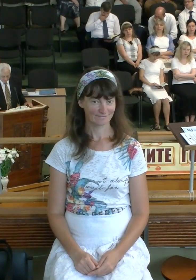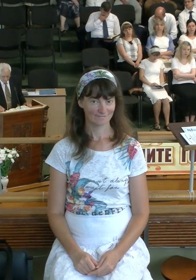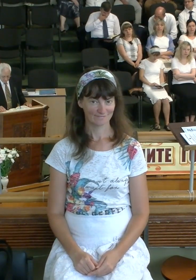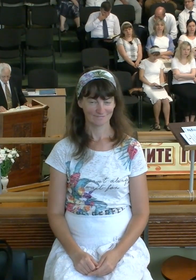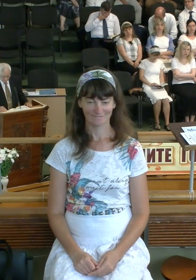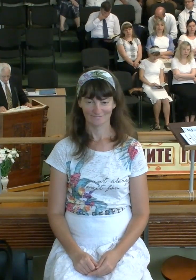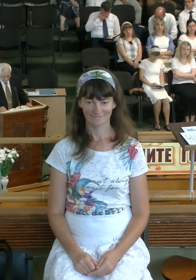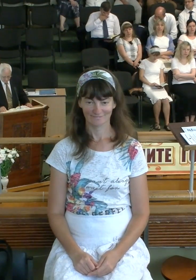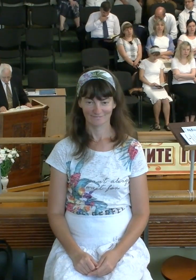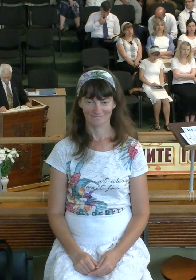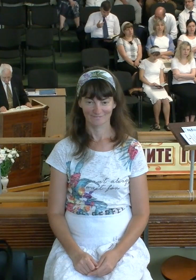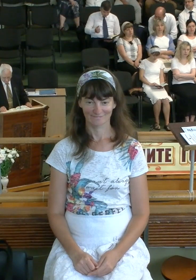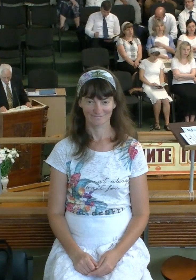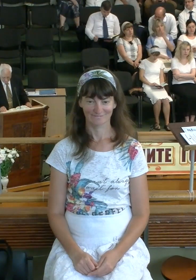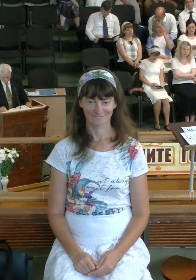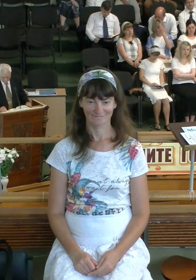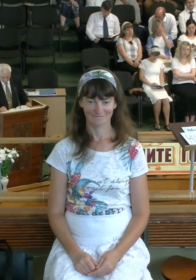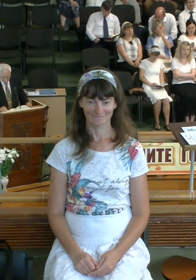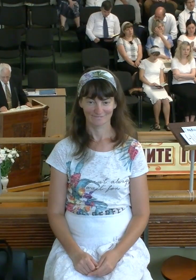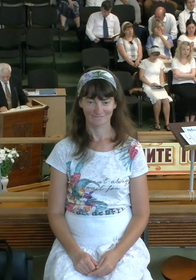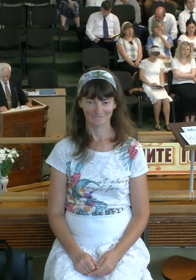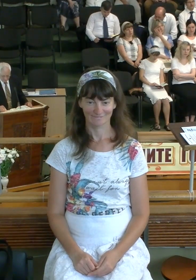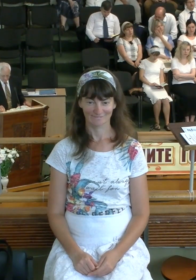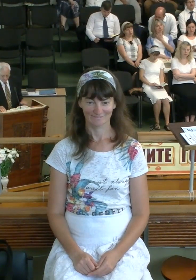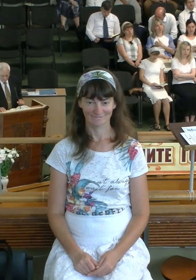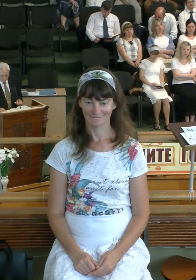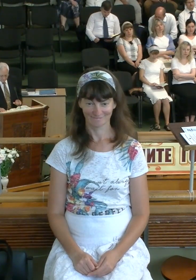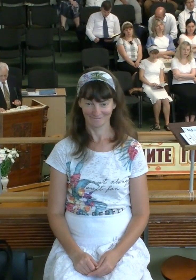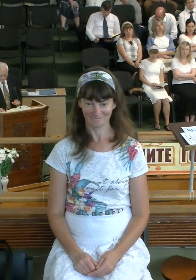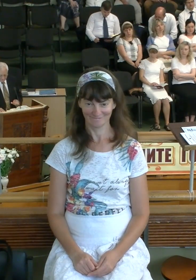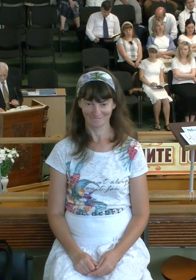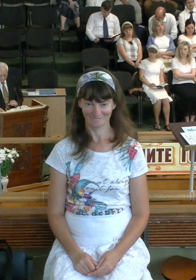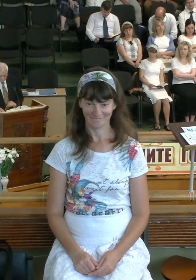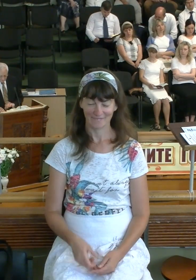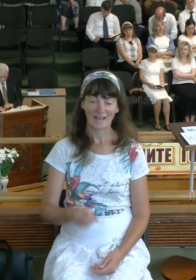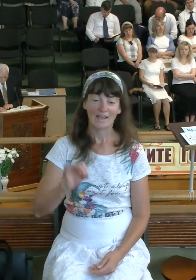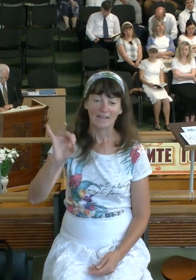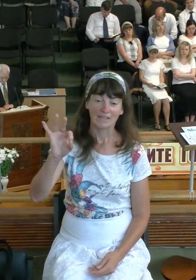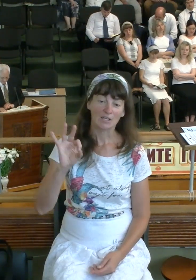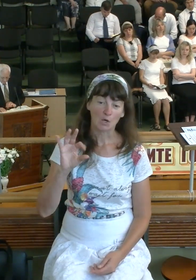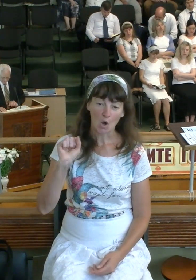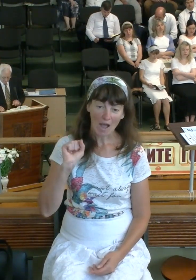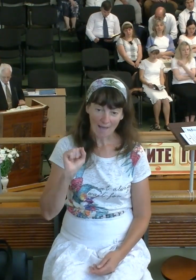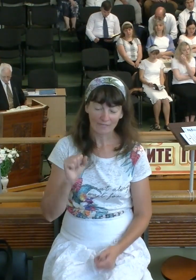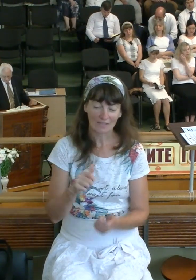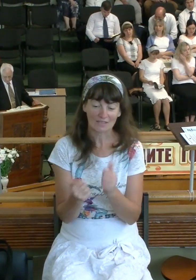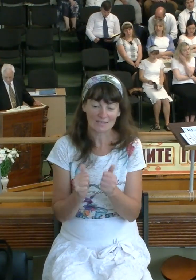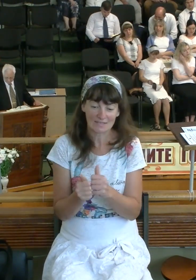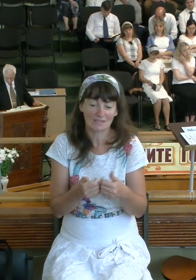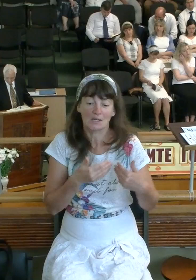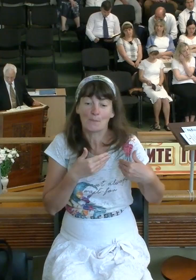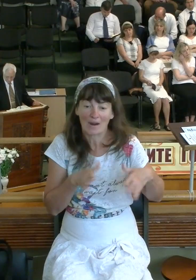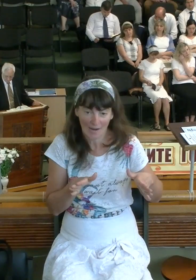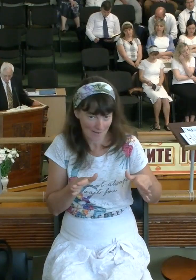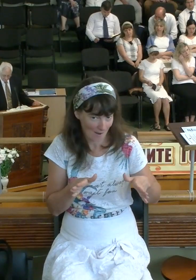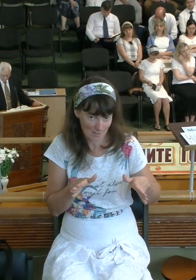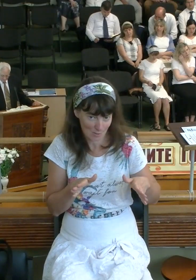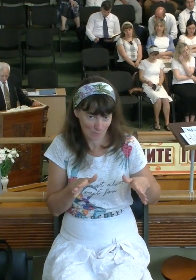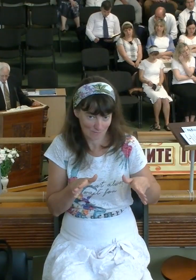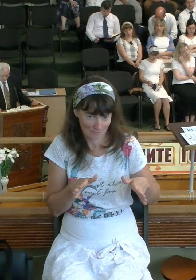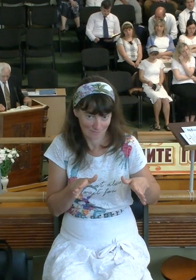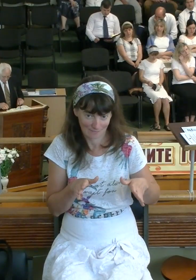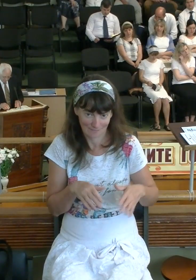Это первое место. И второе место мы прочитаем послание к римлянам, 8 глава, с 9 по 16